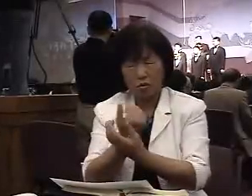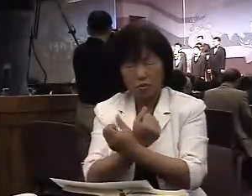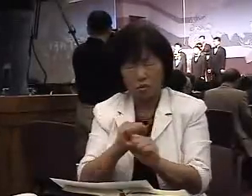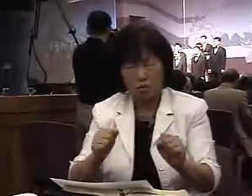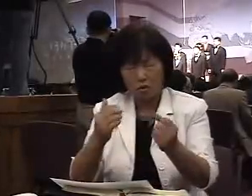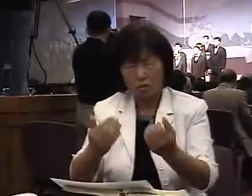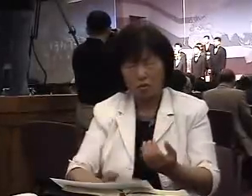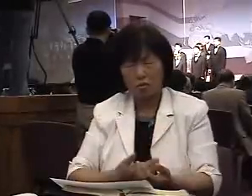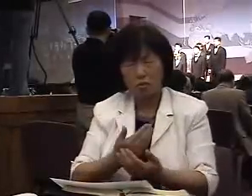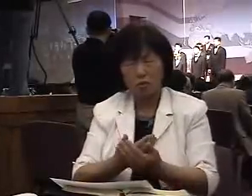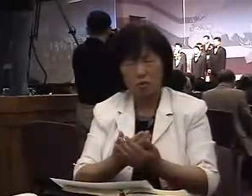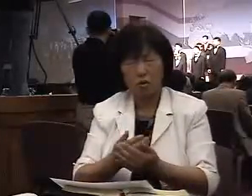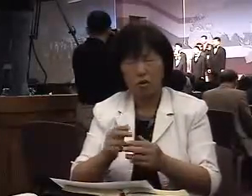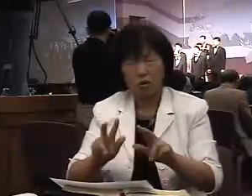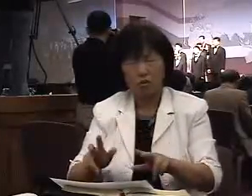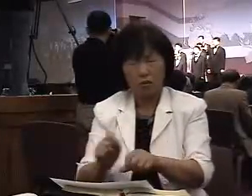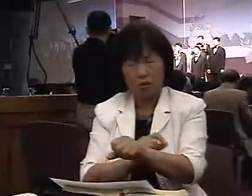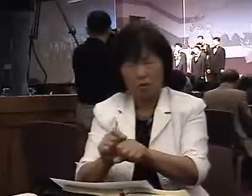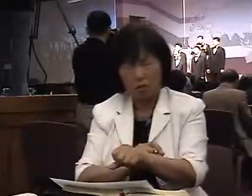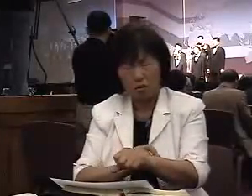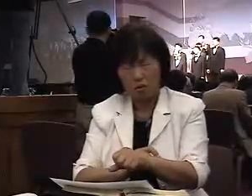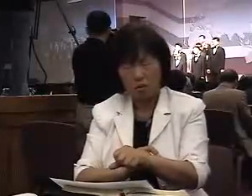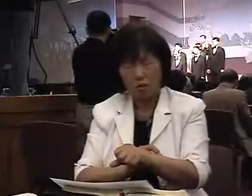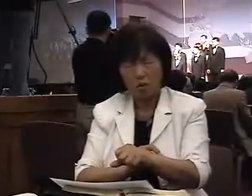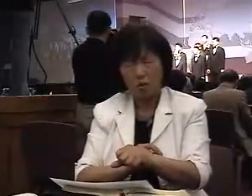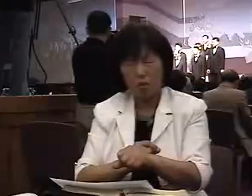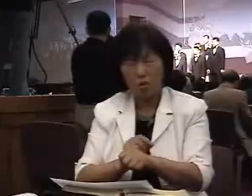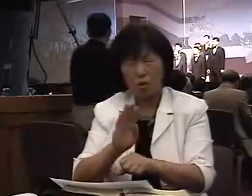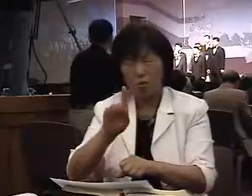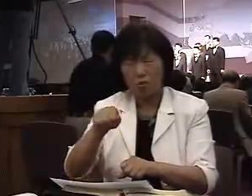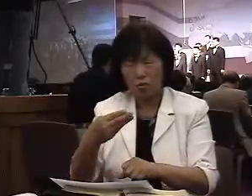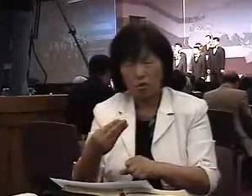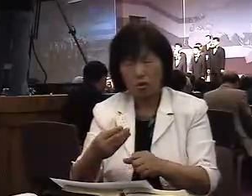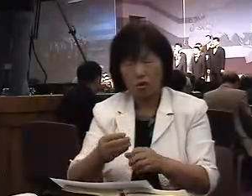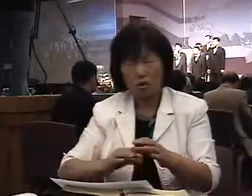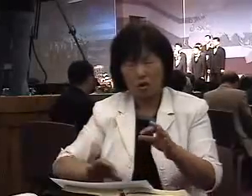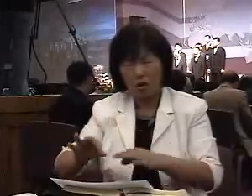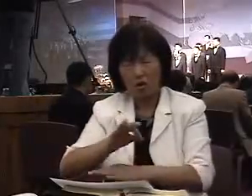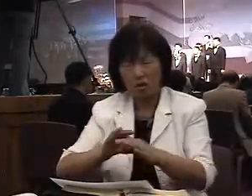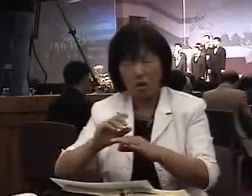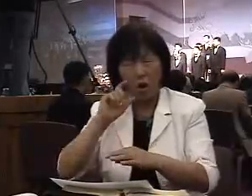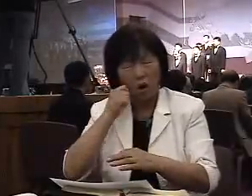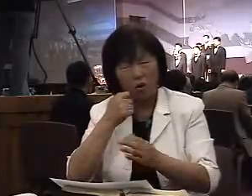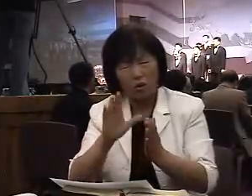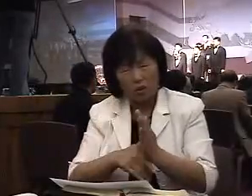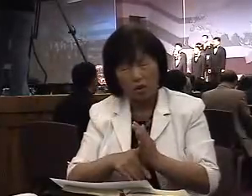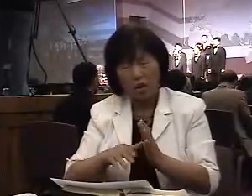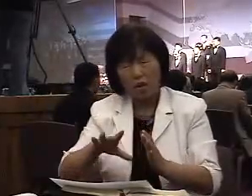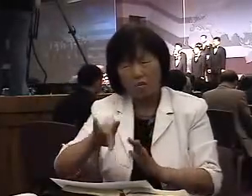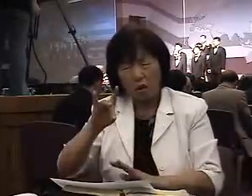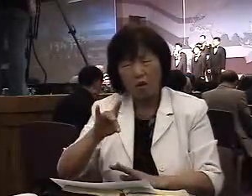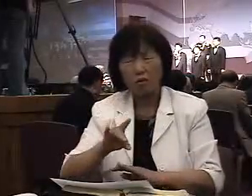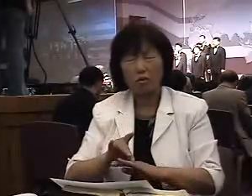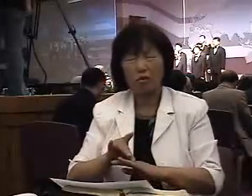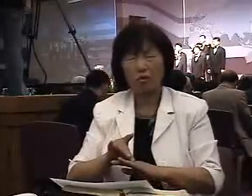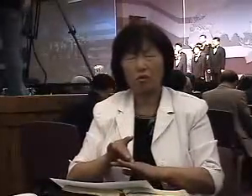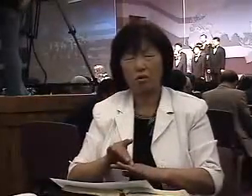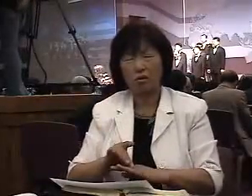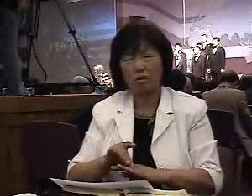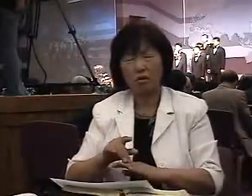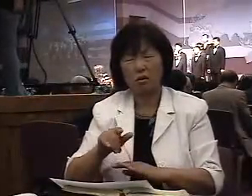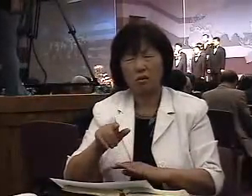용서해 주시옵소서. 지금 특별히 불경기로 인하여 힘들고 있대, 어려워진 이때에 먼저 그의 나라와 의를